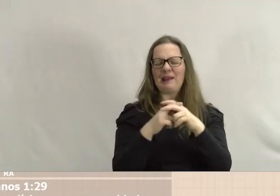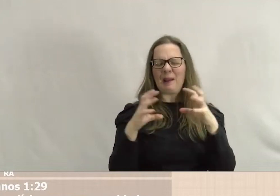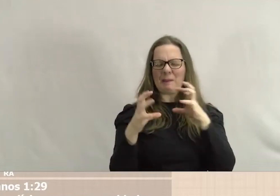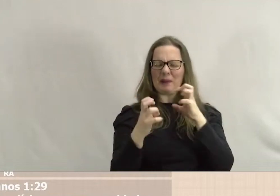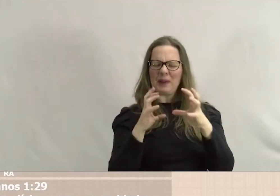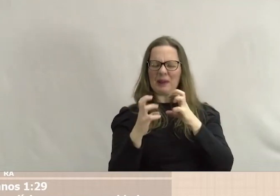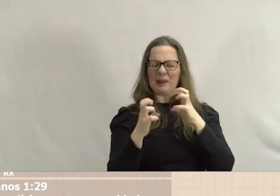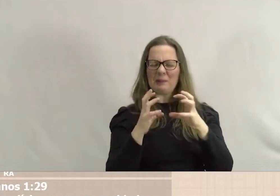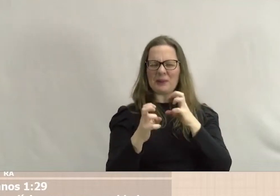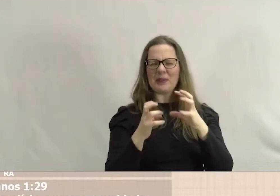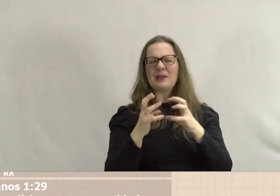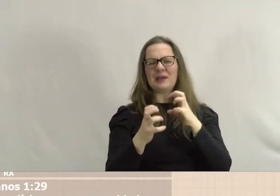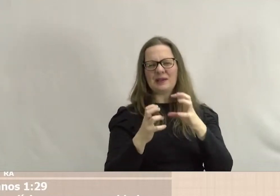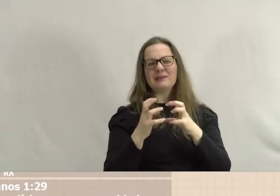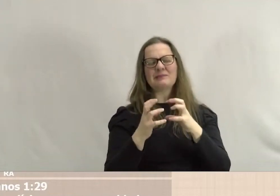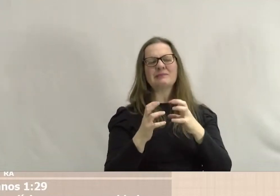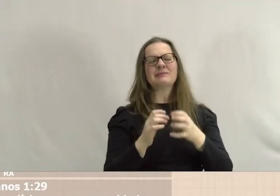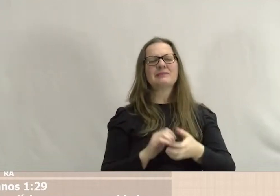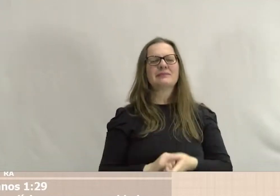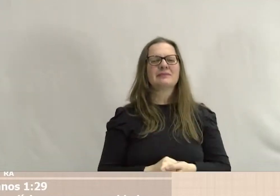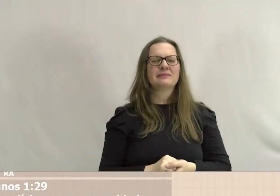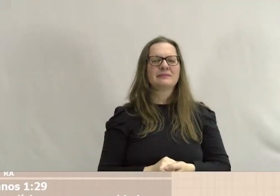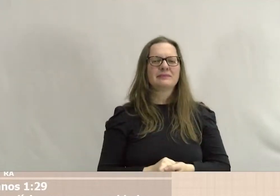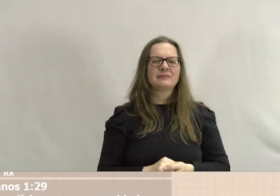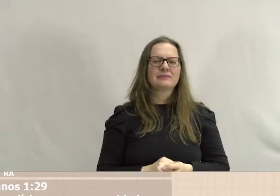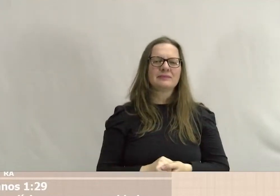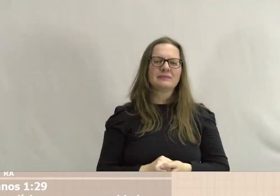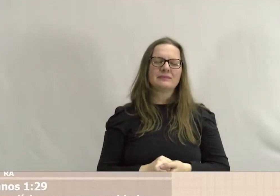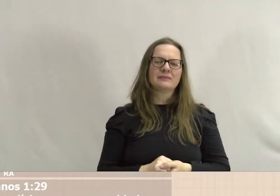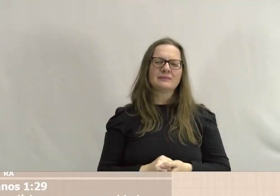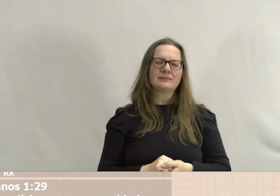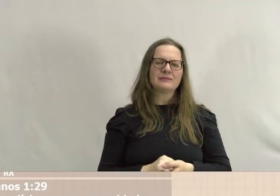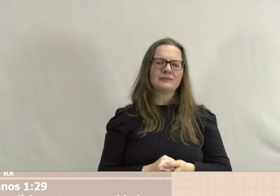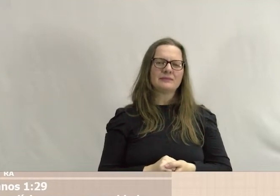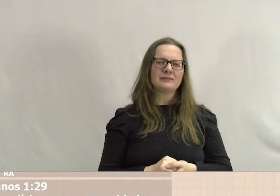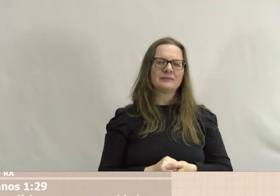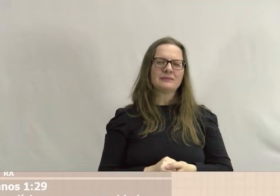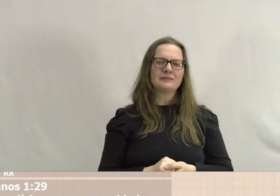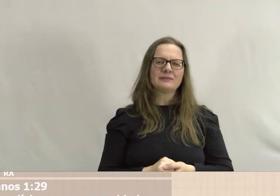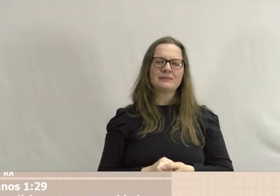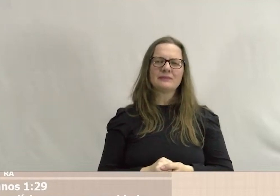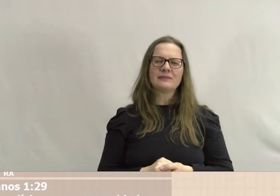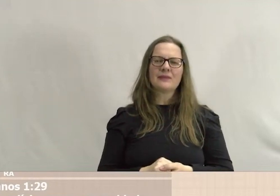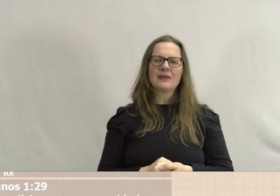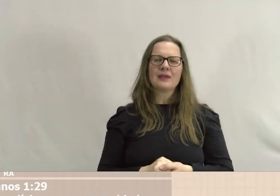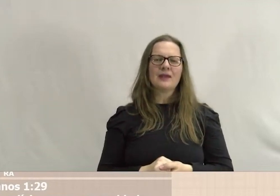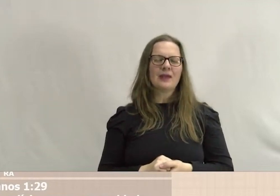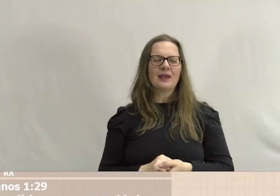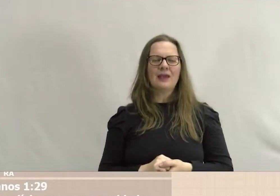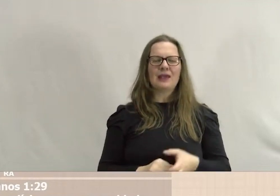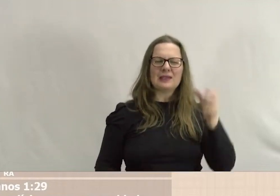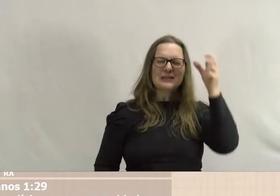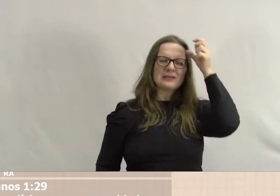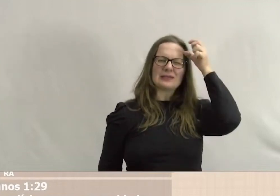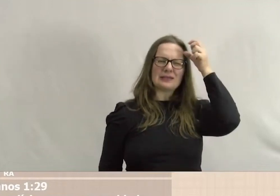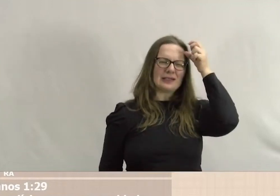aquilo. Irmãos, tudo que o Espírito está nos dando aqui, não tem gente que só para dizer que não concorda com isso, não concorda com